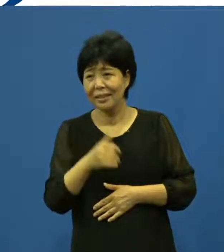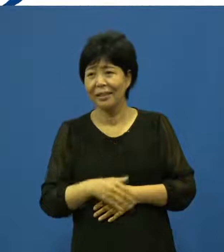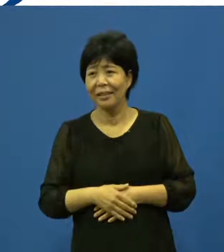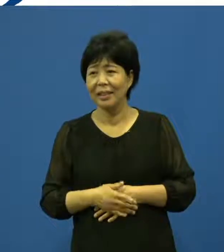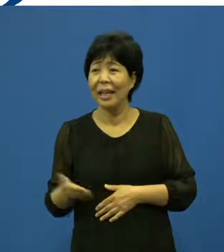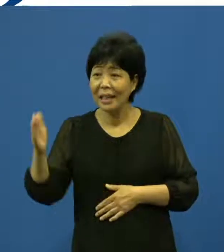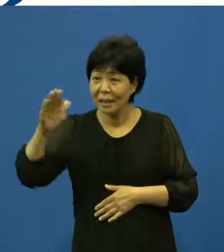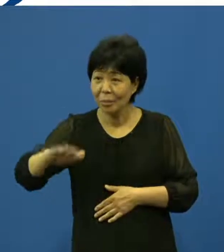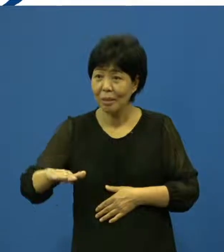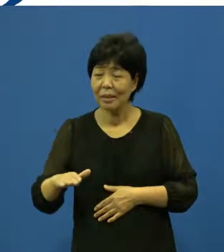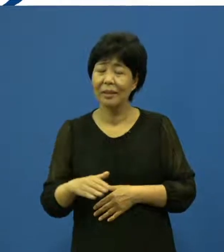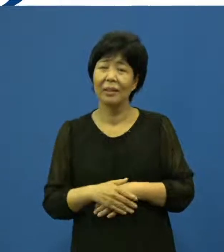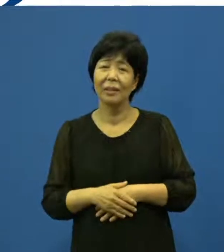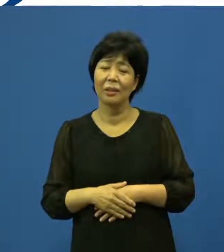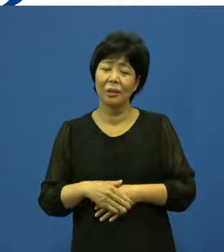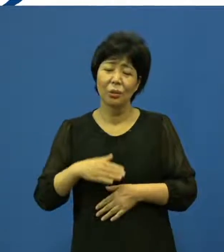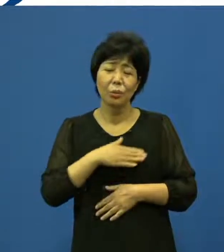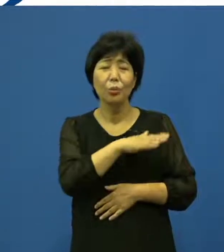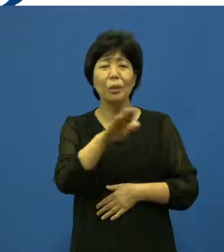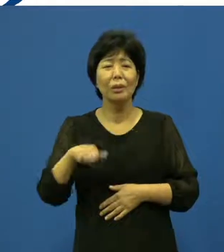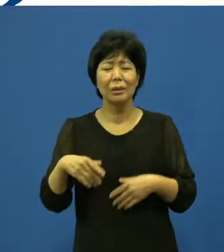우리는 연약합니다.